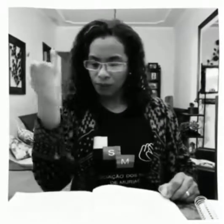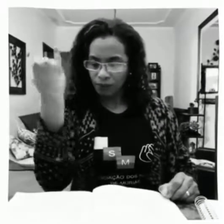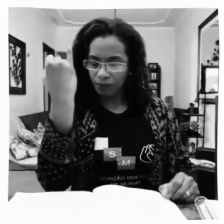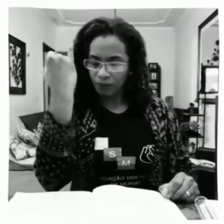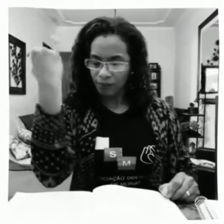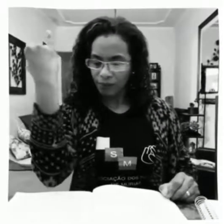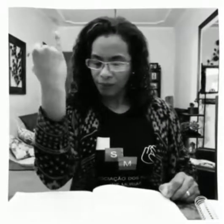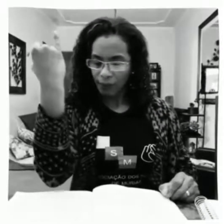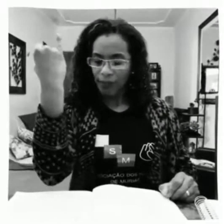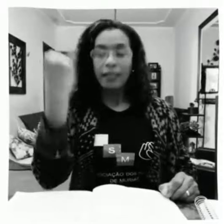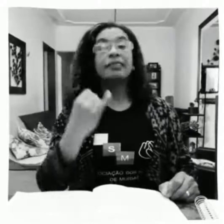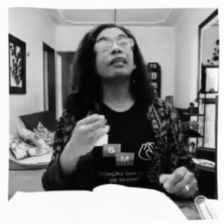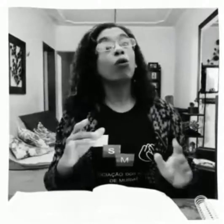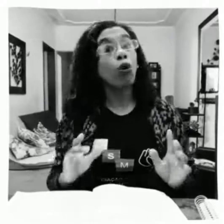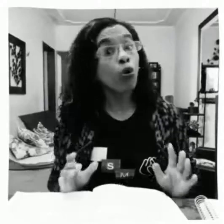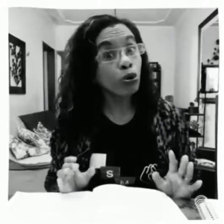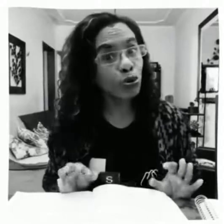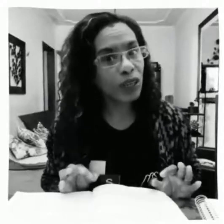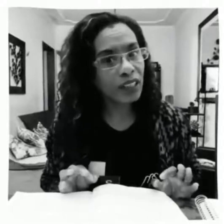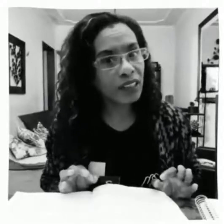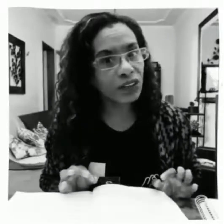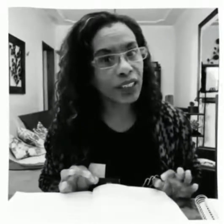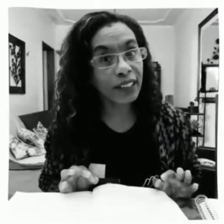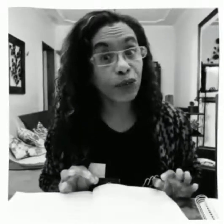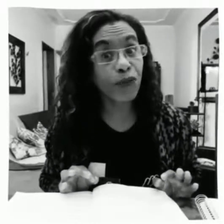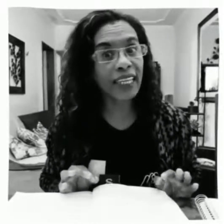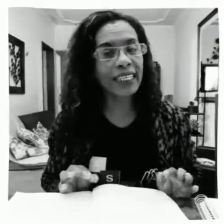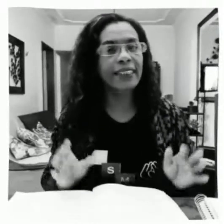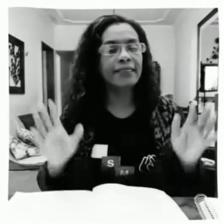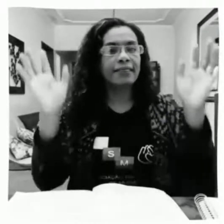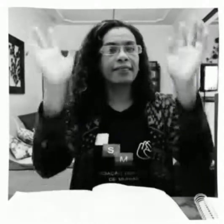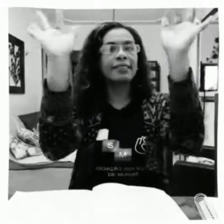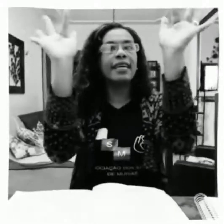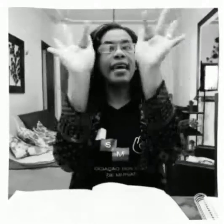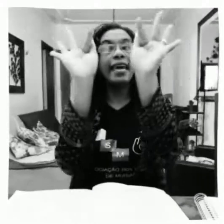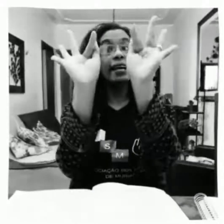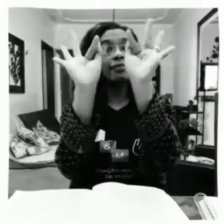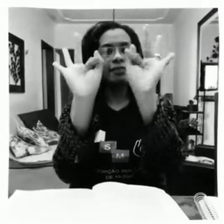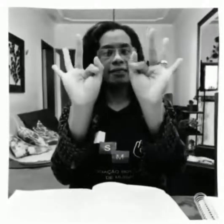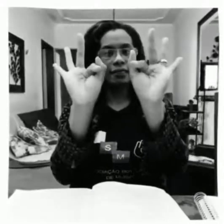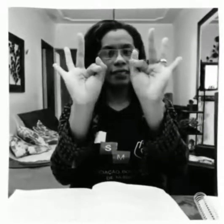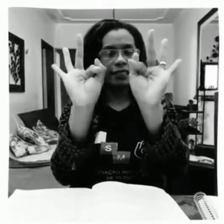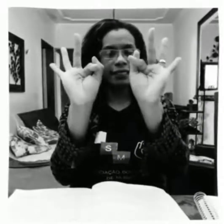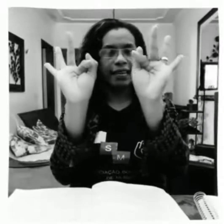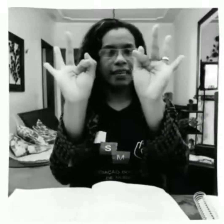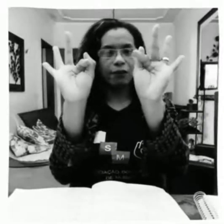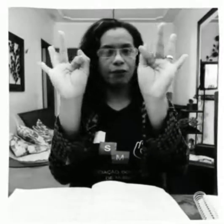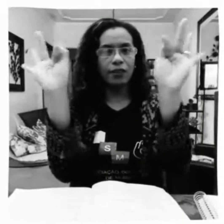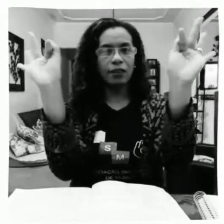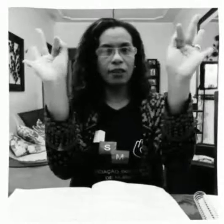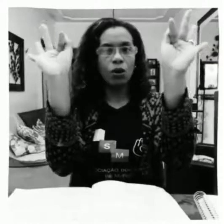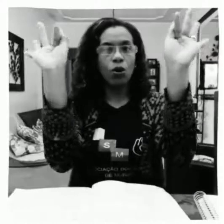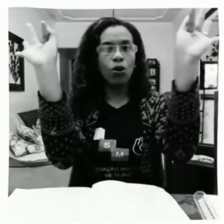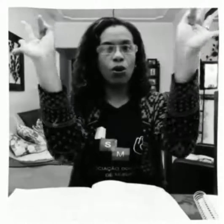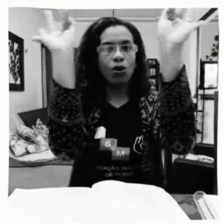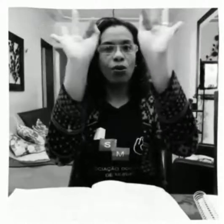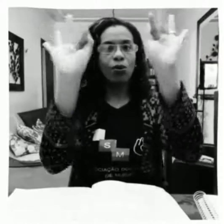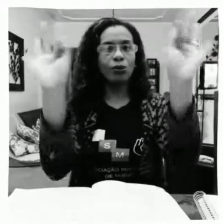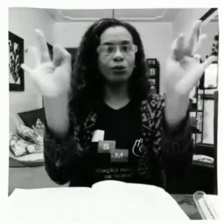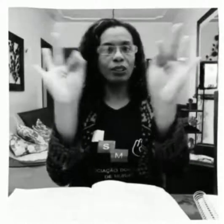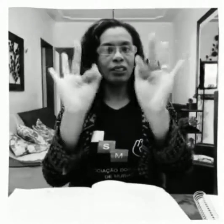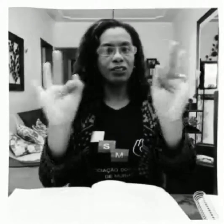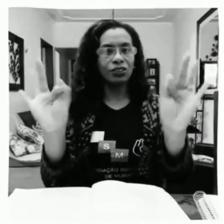Importante. Sinal ondulante, que é de feliz, é assim. Letra F,